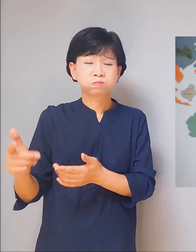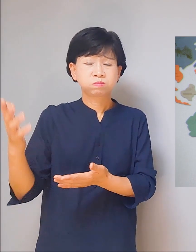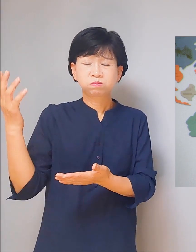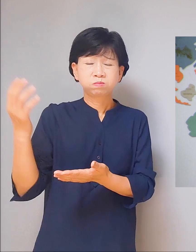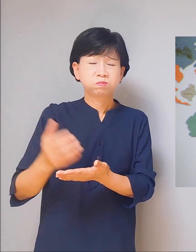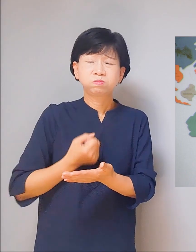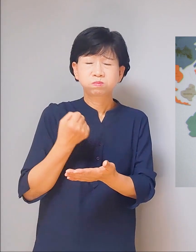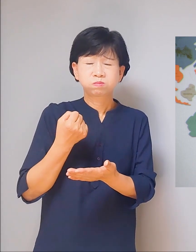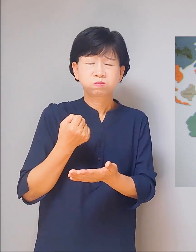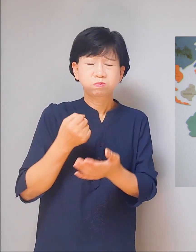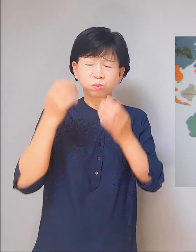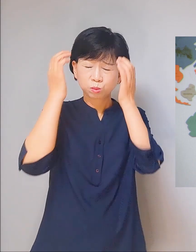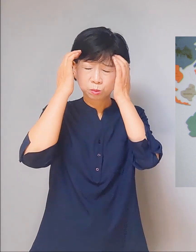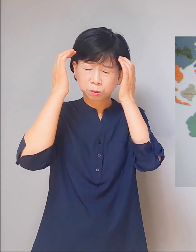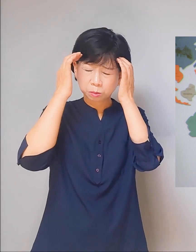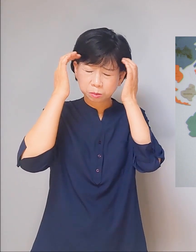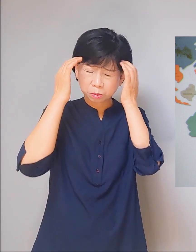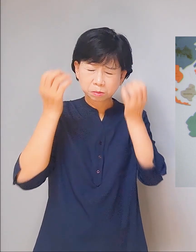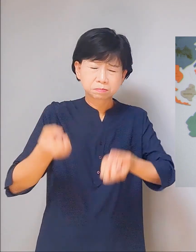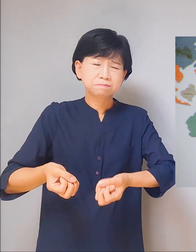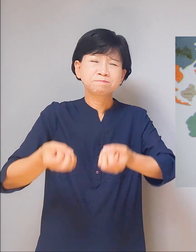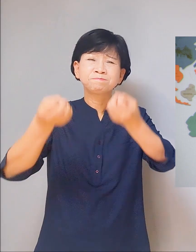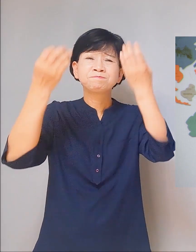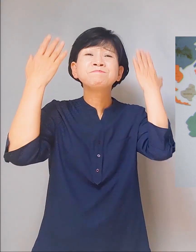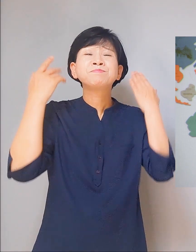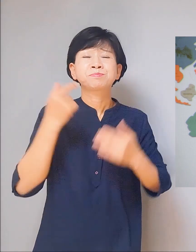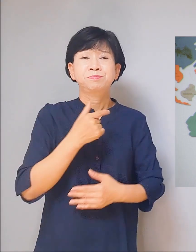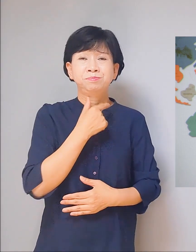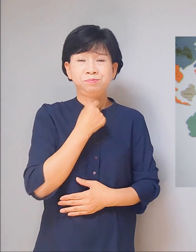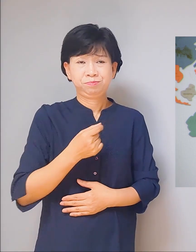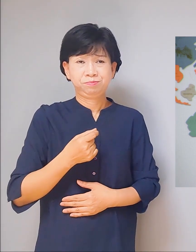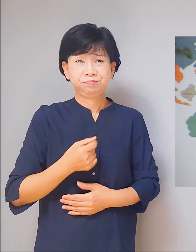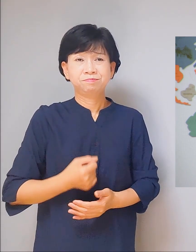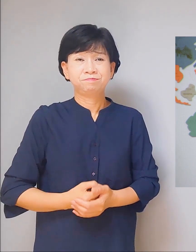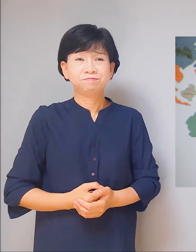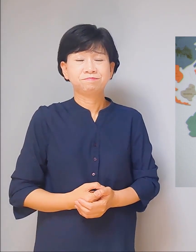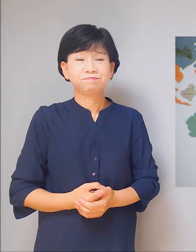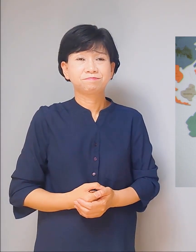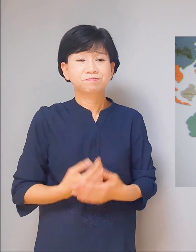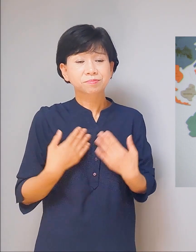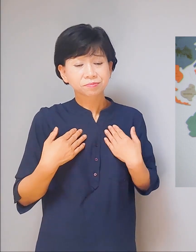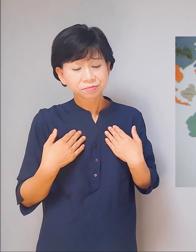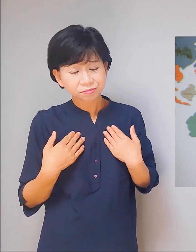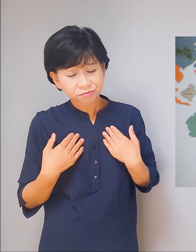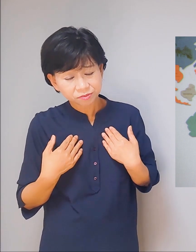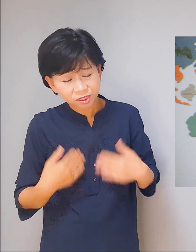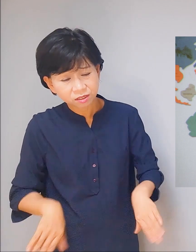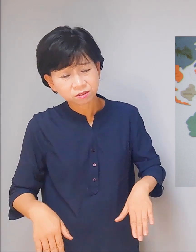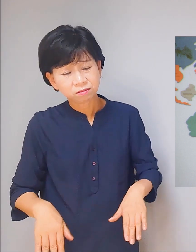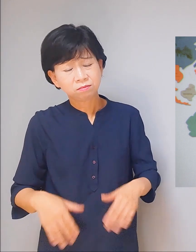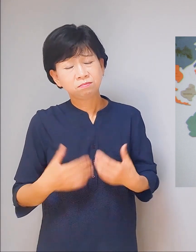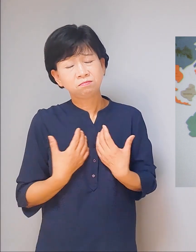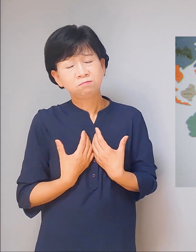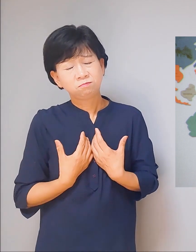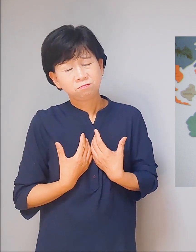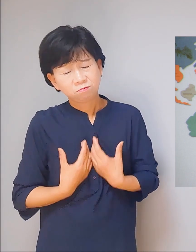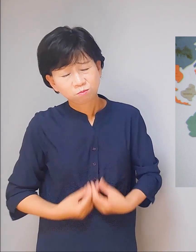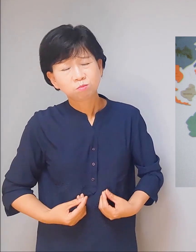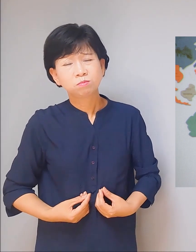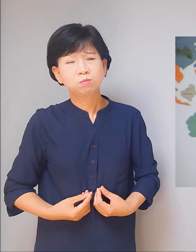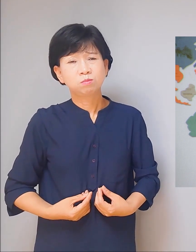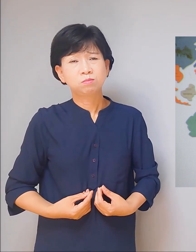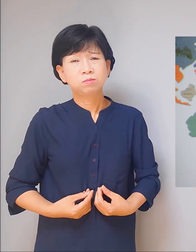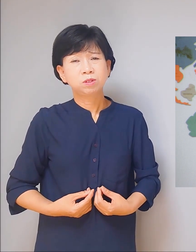지나가기를, 빨리 지나가기를 바라는 거죠. 지쳐 쓰러져 아무것도 할 수 없이 탈진한 상태입니다. 낙심해보고